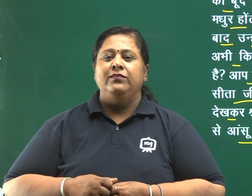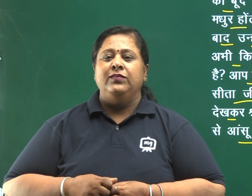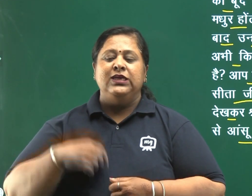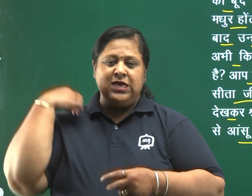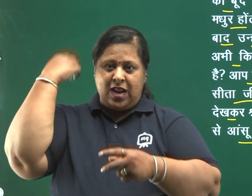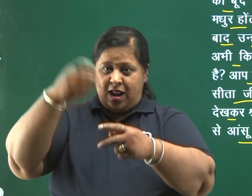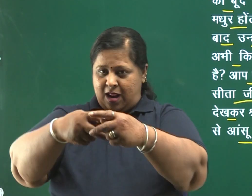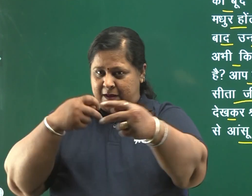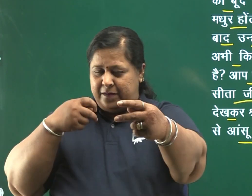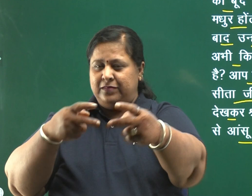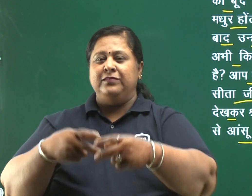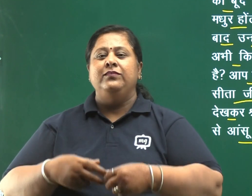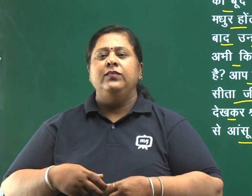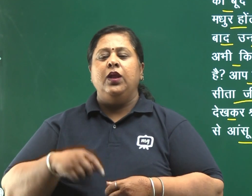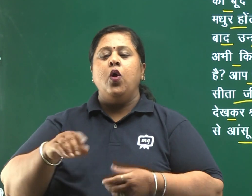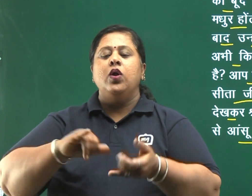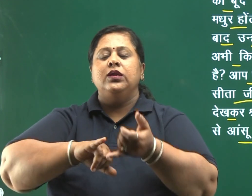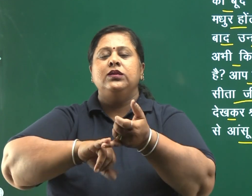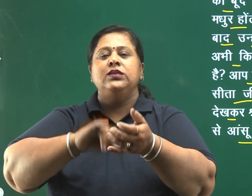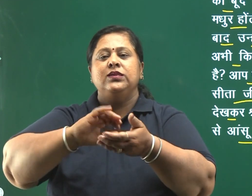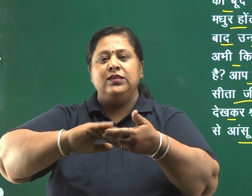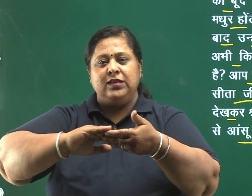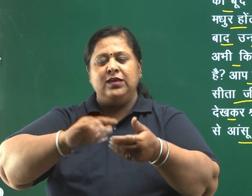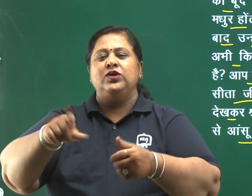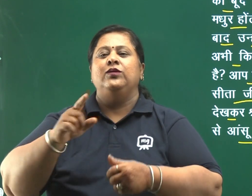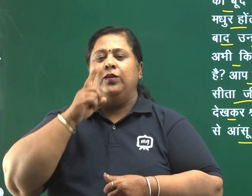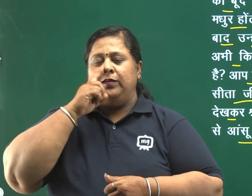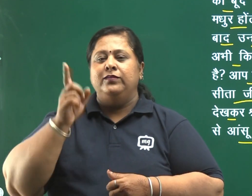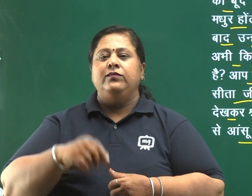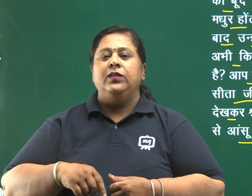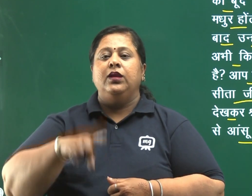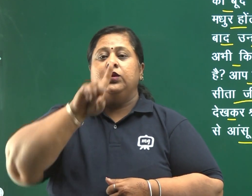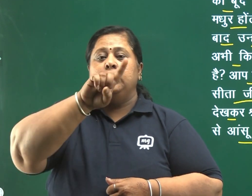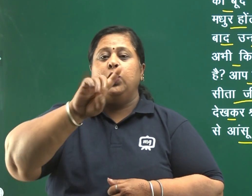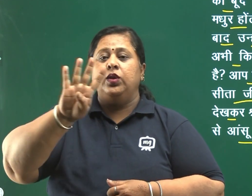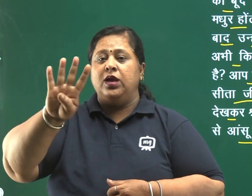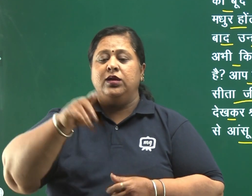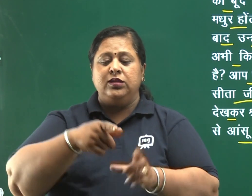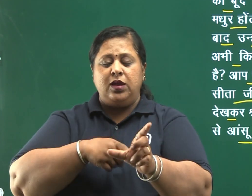श्री राम और सीता जी को 14 वर्षों का